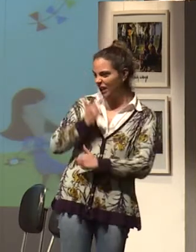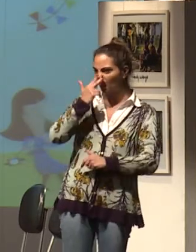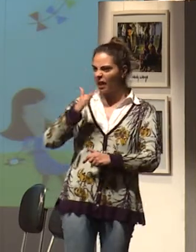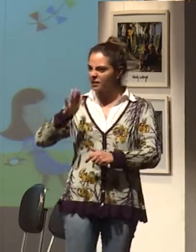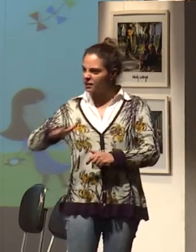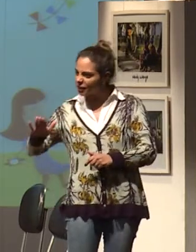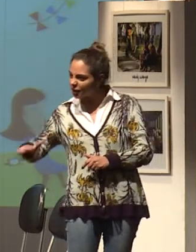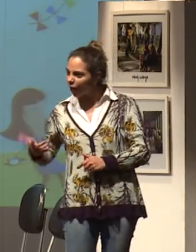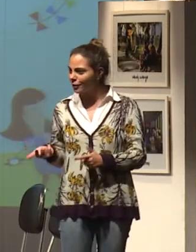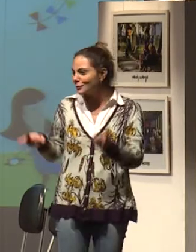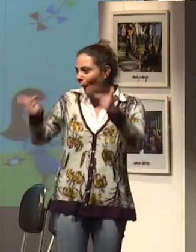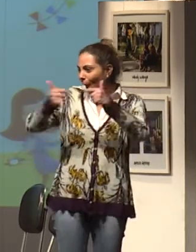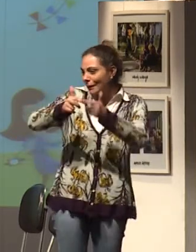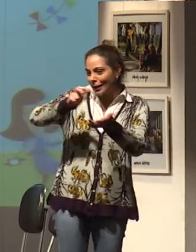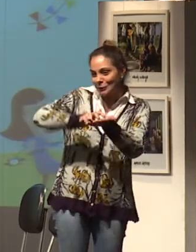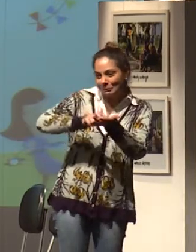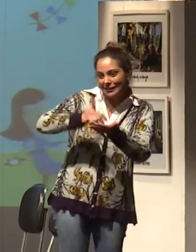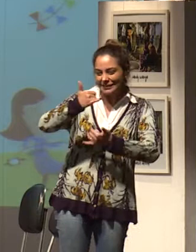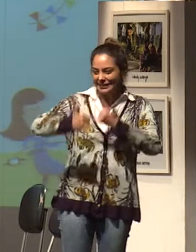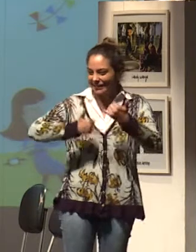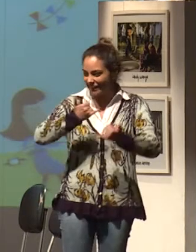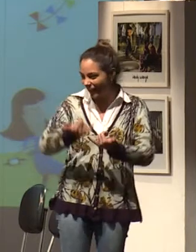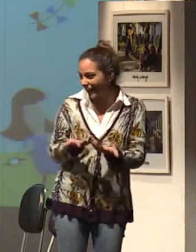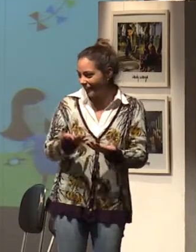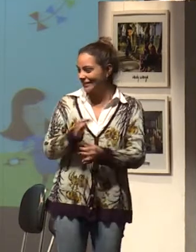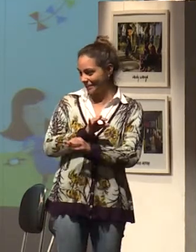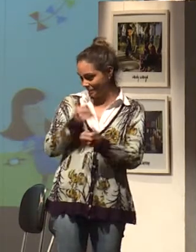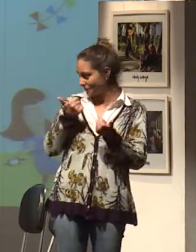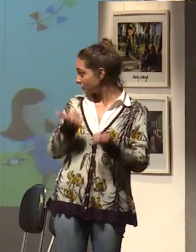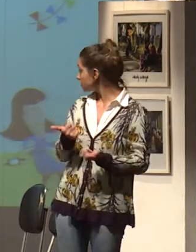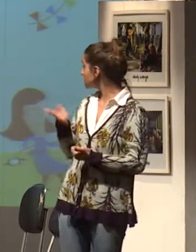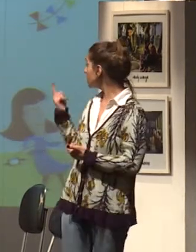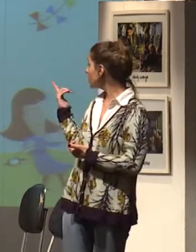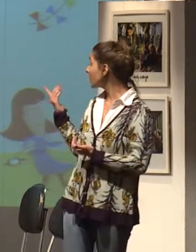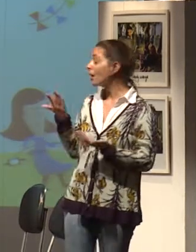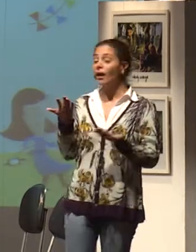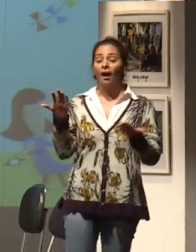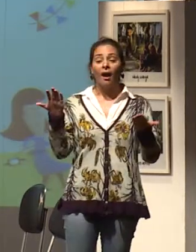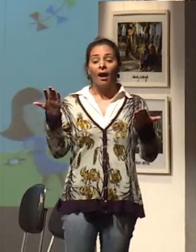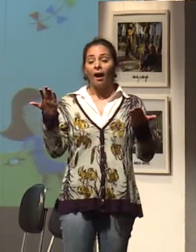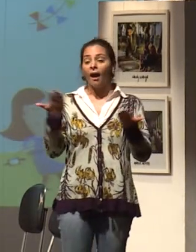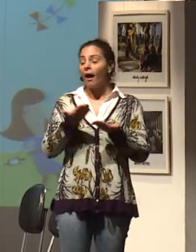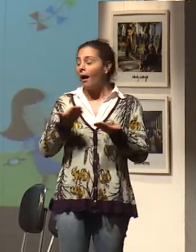estava organizando o meu material, que mostra as crianças, que tem a ver, que estavam brincando e que vem de acordo com o tema abordado pela manhã.